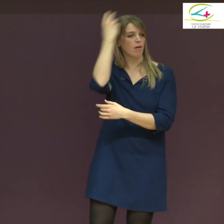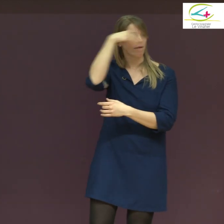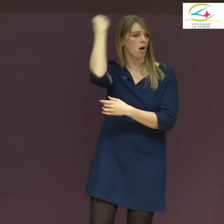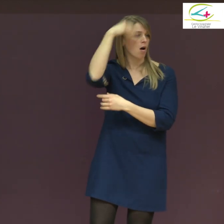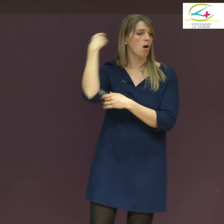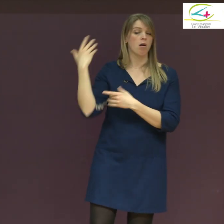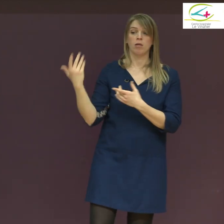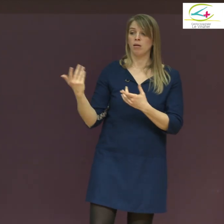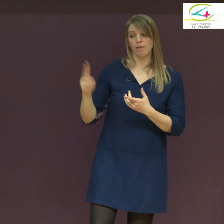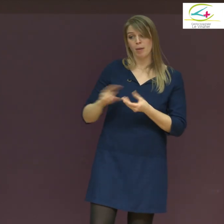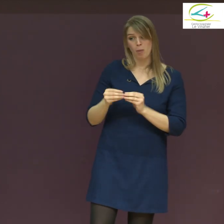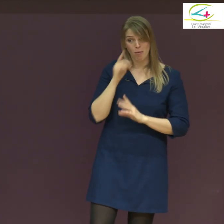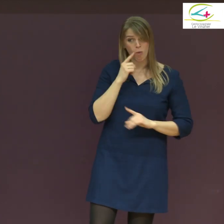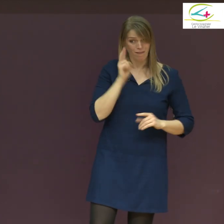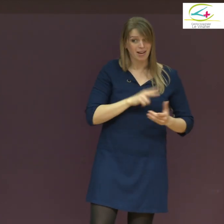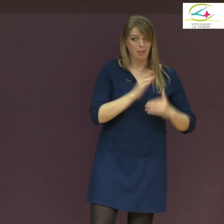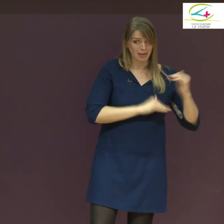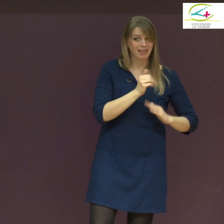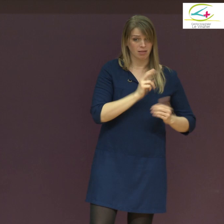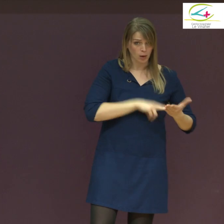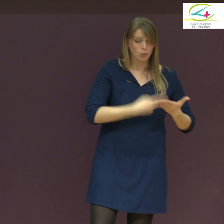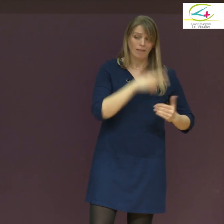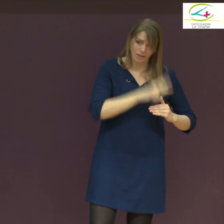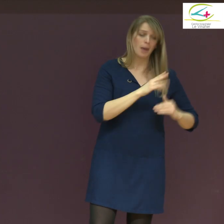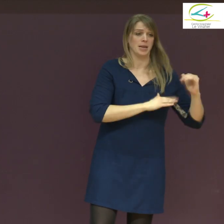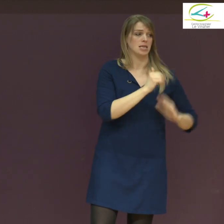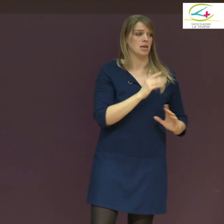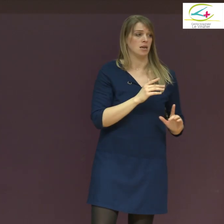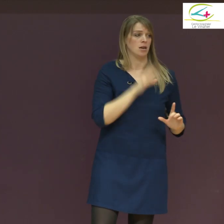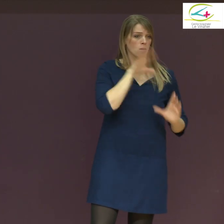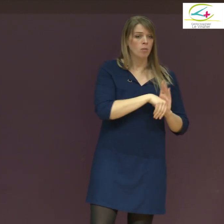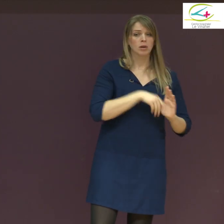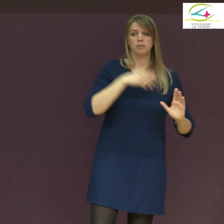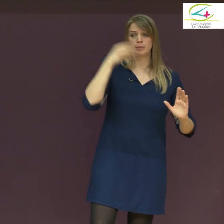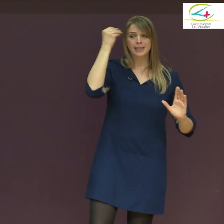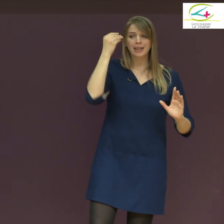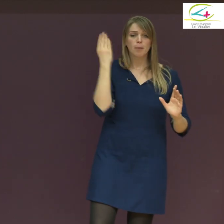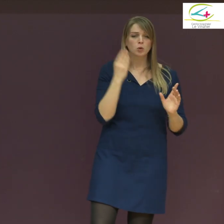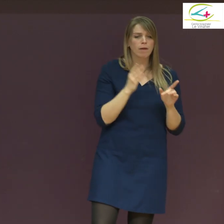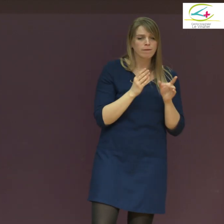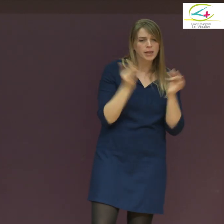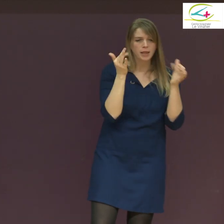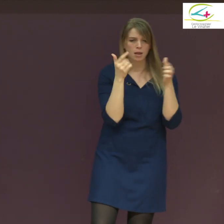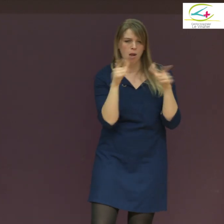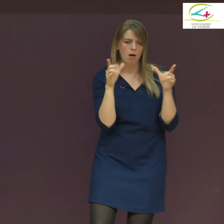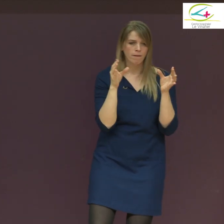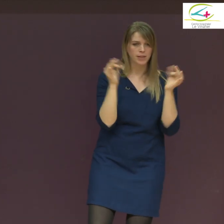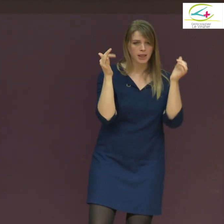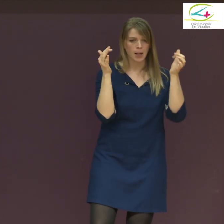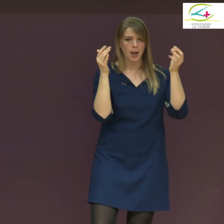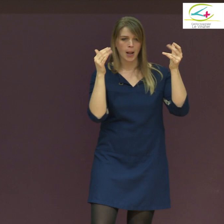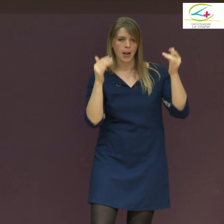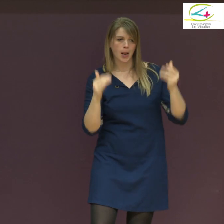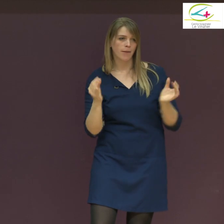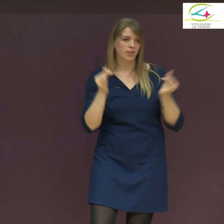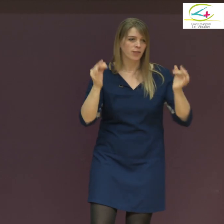parce que c'est un vrai métier, traducteur. Et notamment en psychiatrie, on a besoin des subtilités de la langue et qu'elles nous soient rendues pour